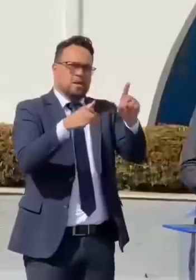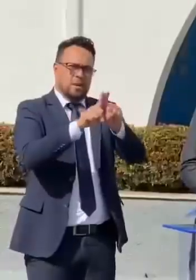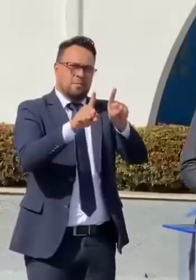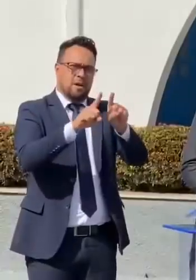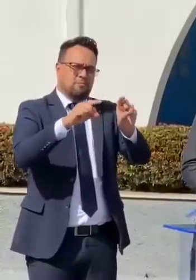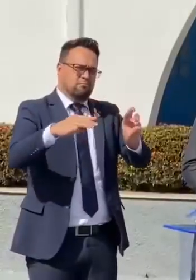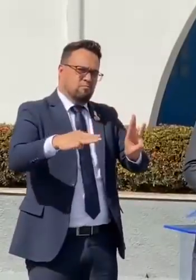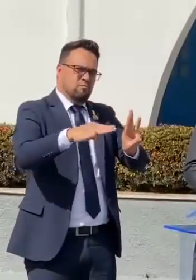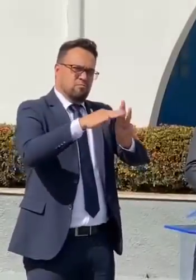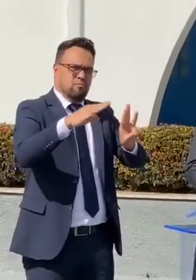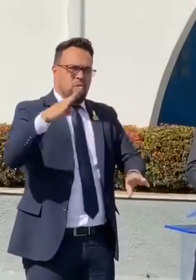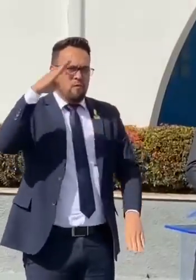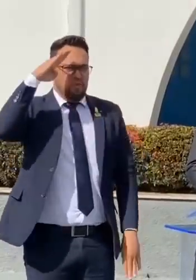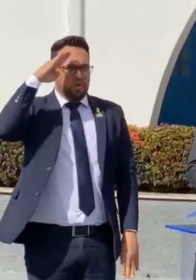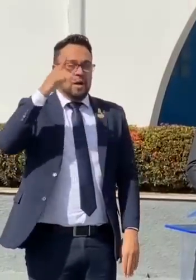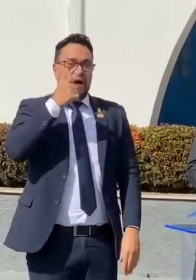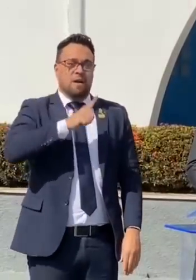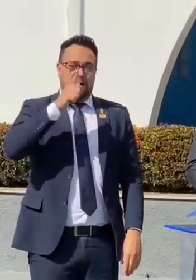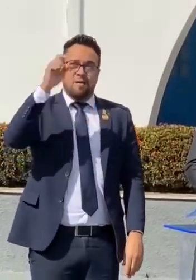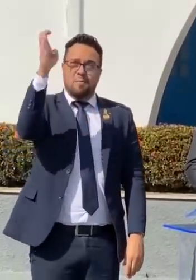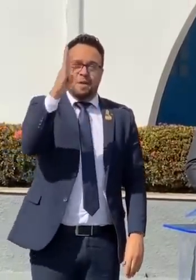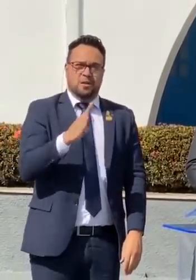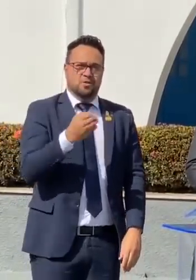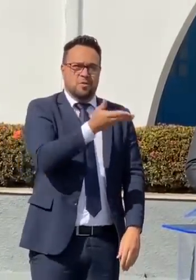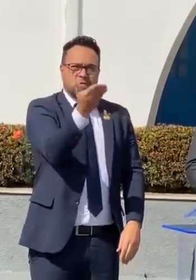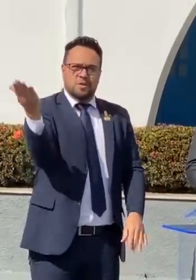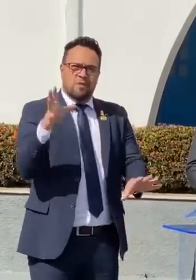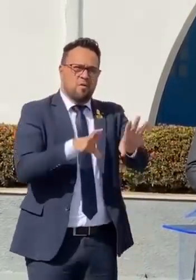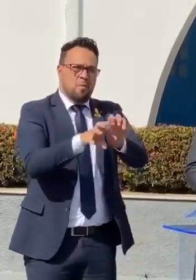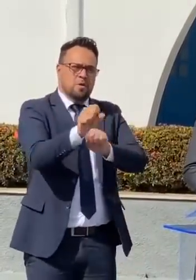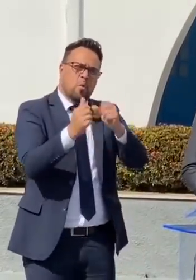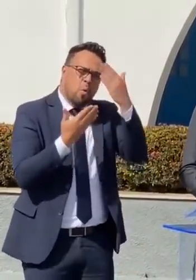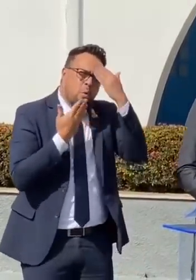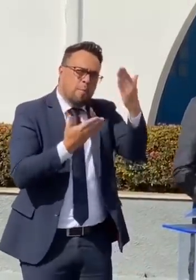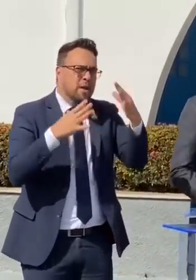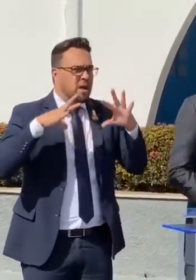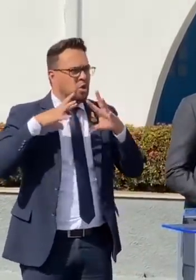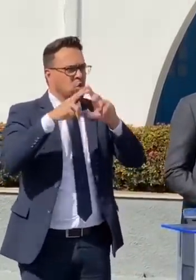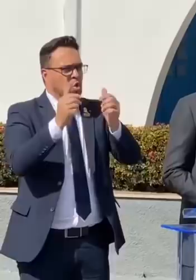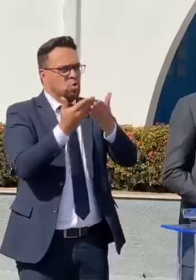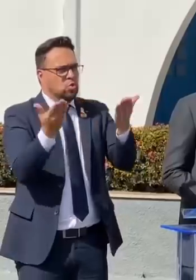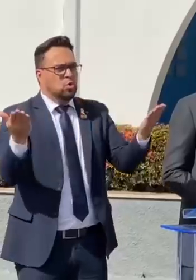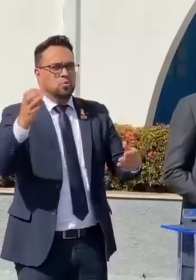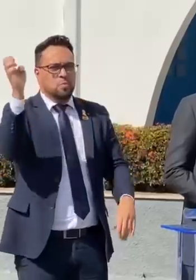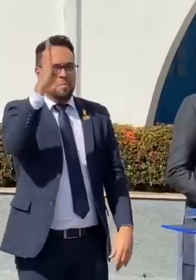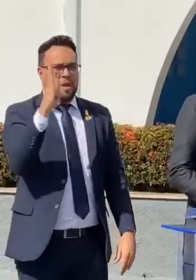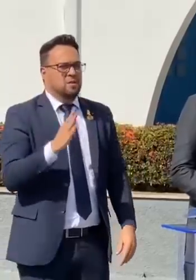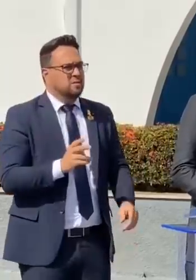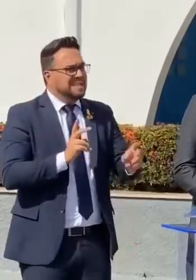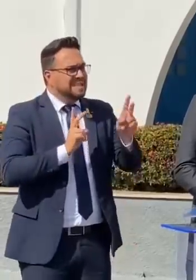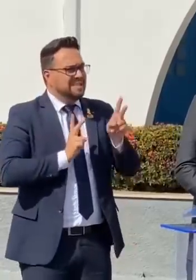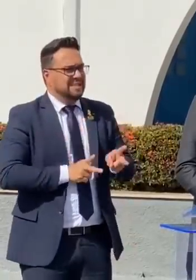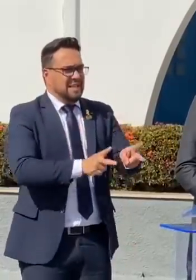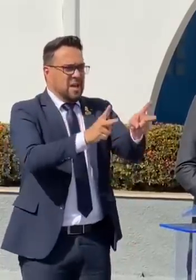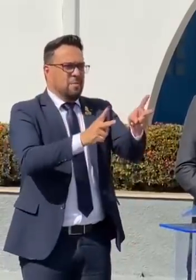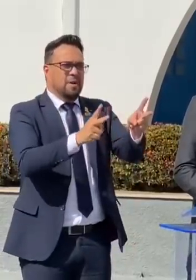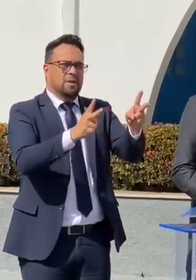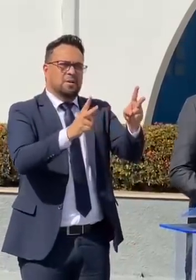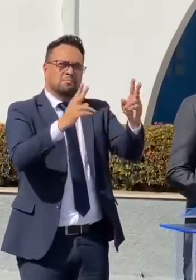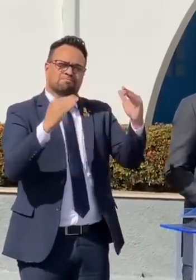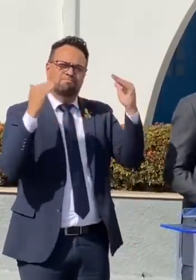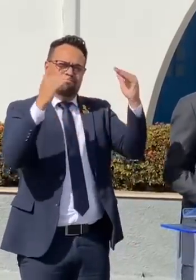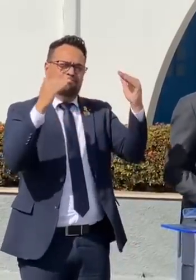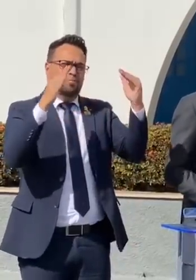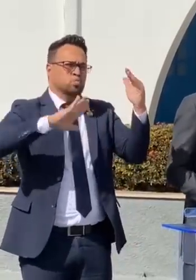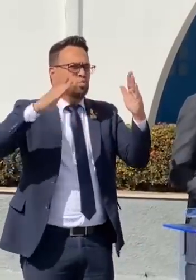Armadas, ganhe o Brasil com a formatura de todos vocês. Muito obrigado a todos, o nosso Brasil sempre acima de